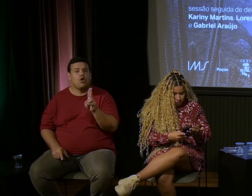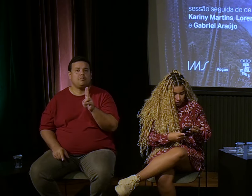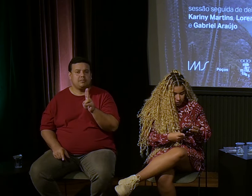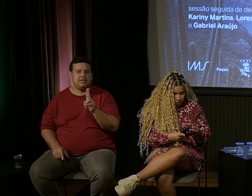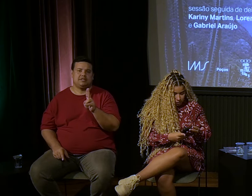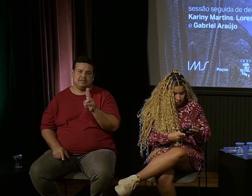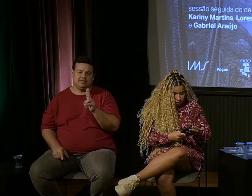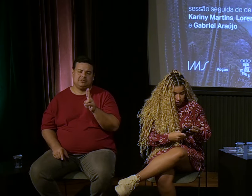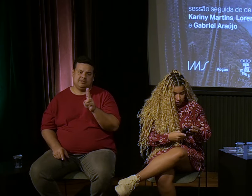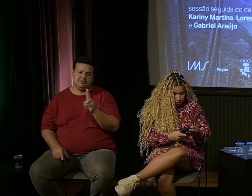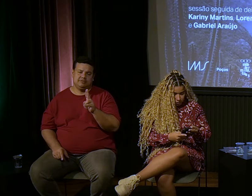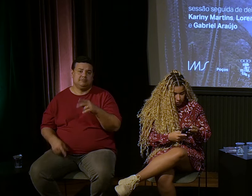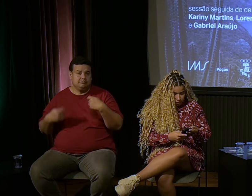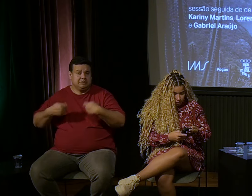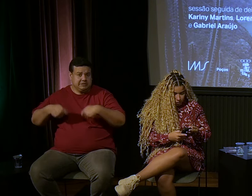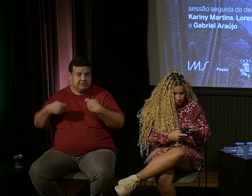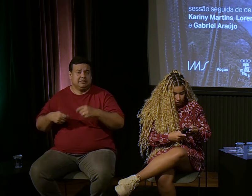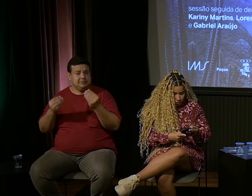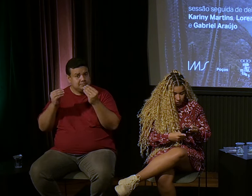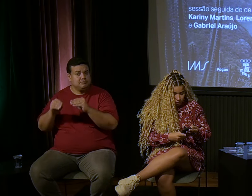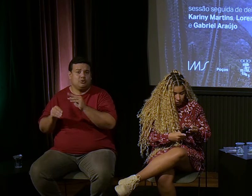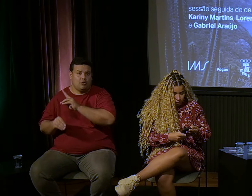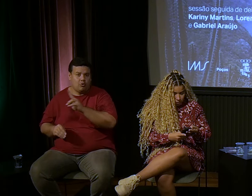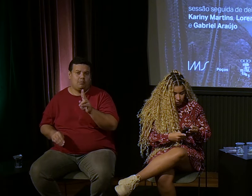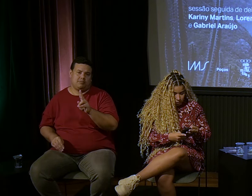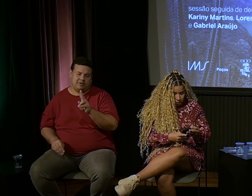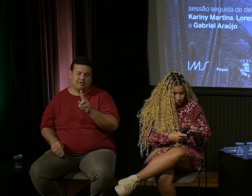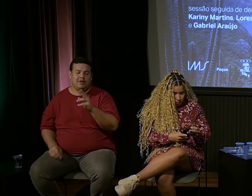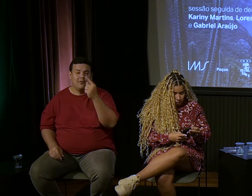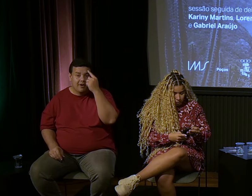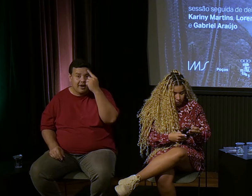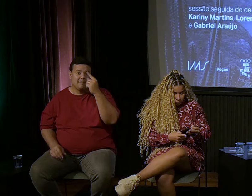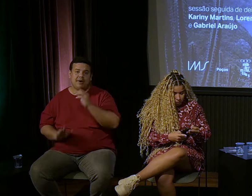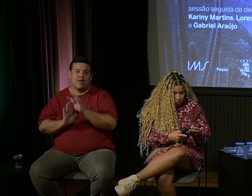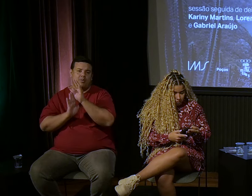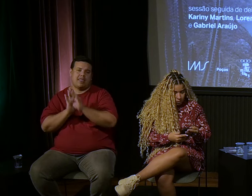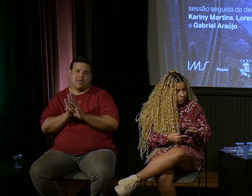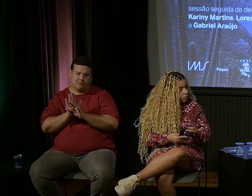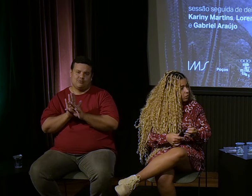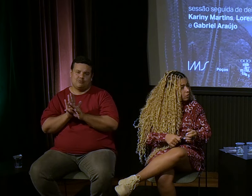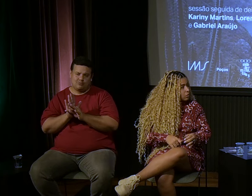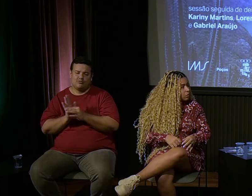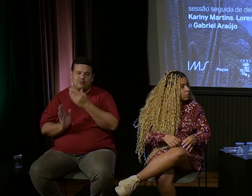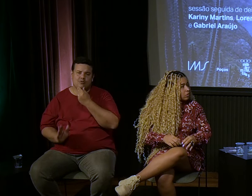de nomear, lembrei, enquanto a gente estava falando, de um texto do